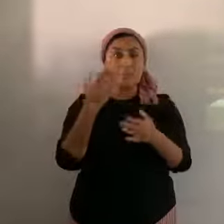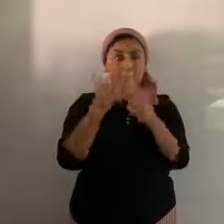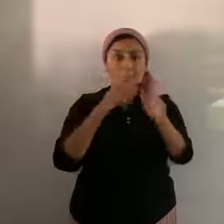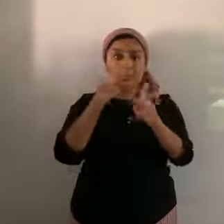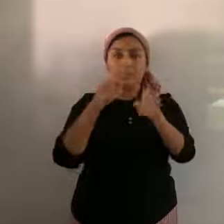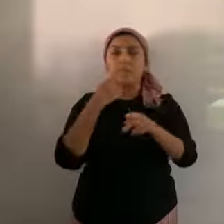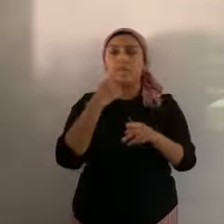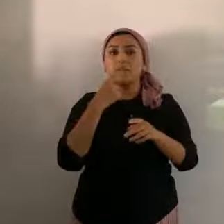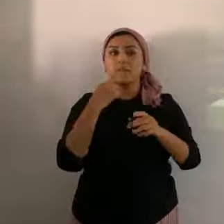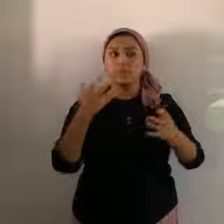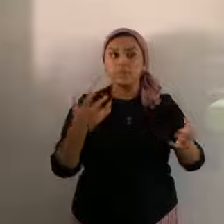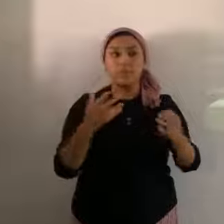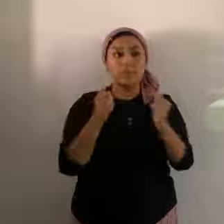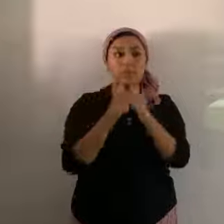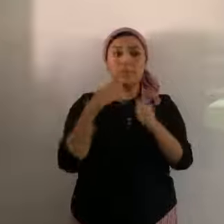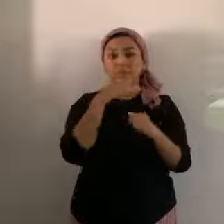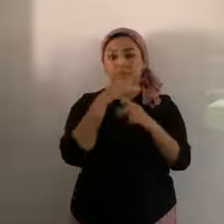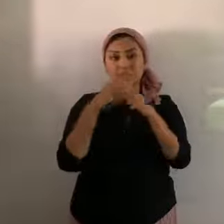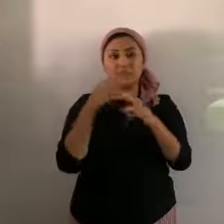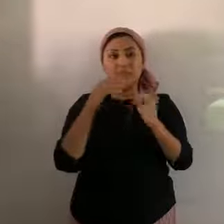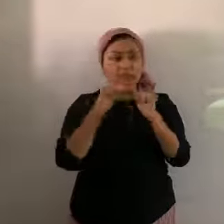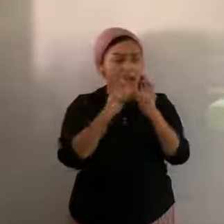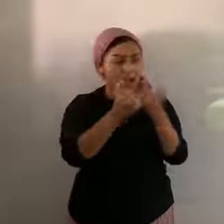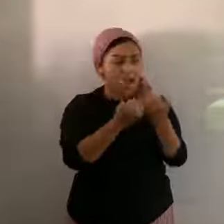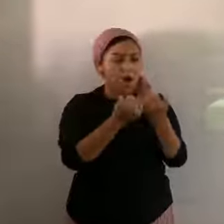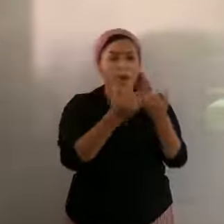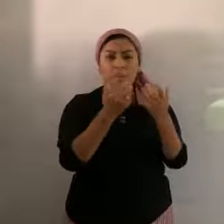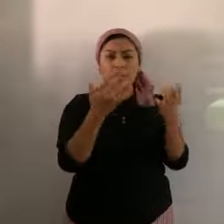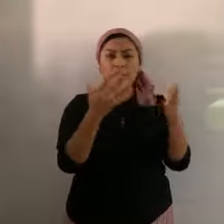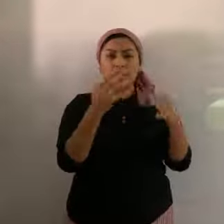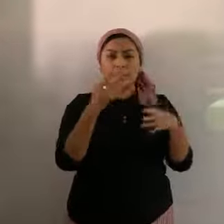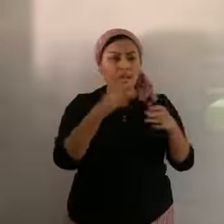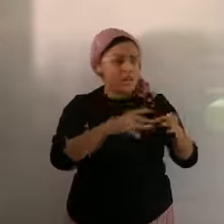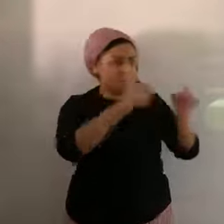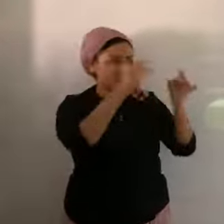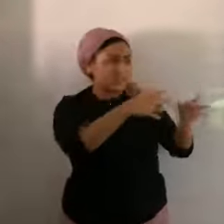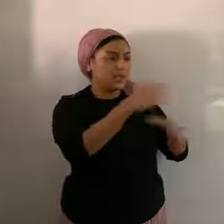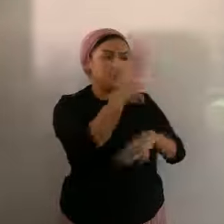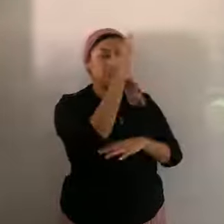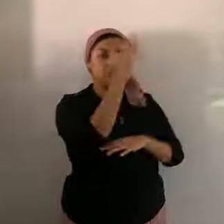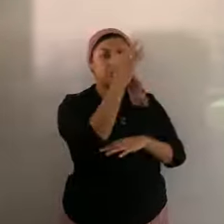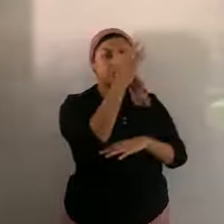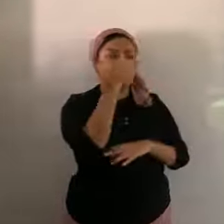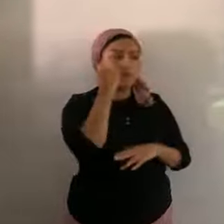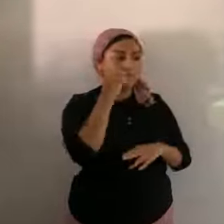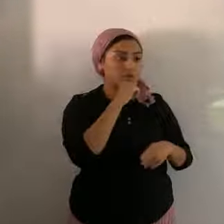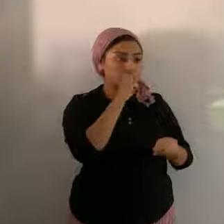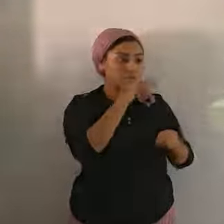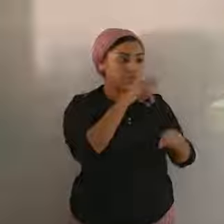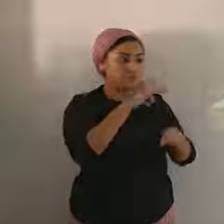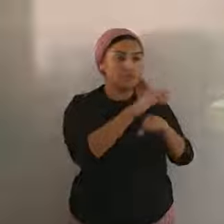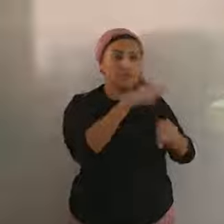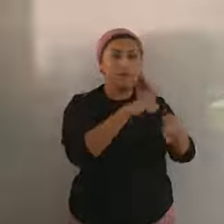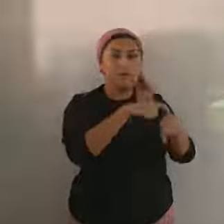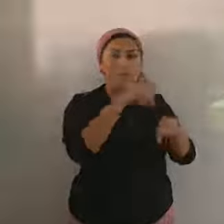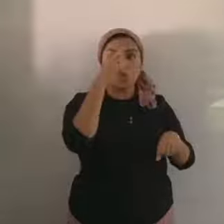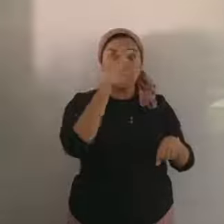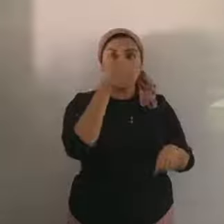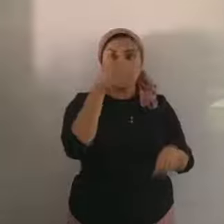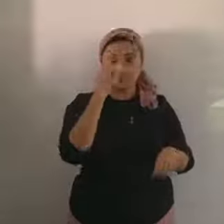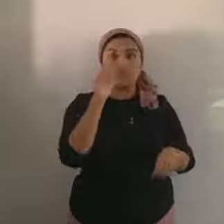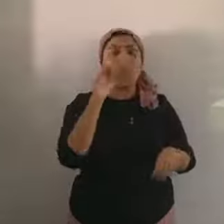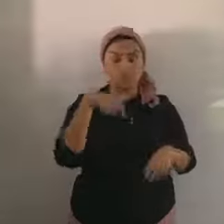dicho muchos, hasta con el nombre falso, que haya maldecido una higuera si no era época de higos? ¿Estamos